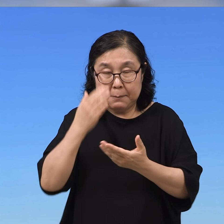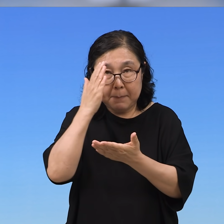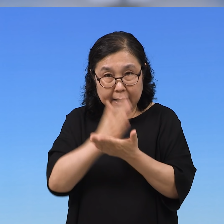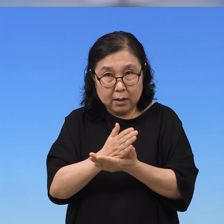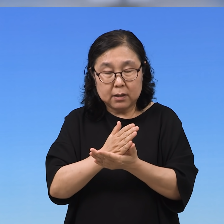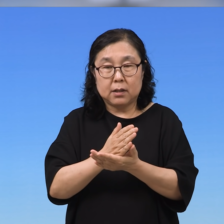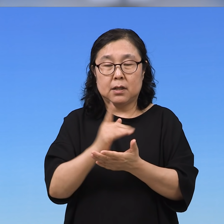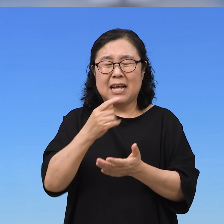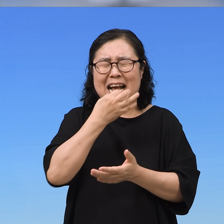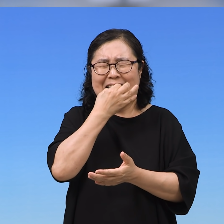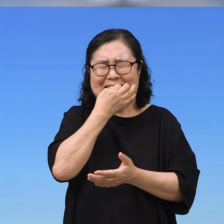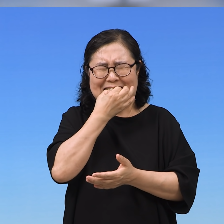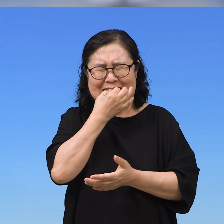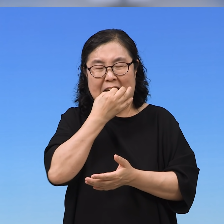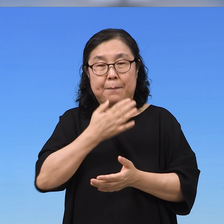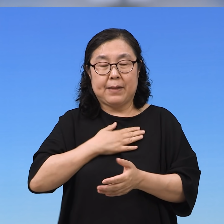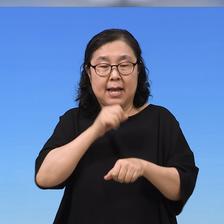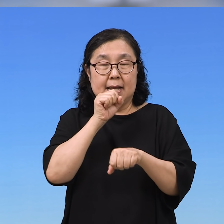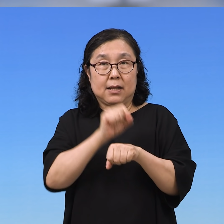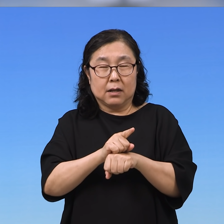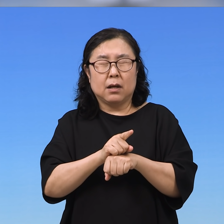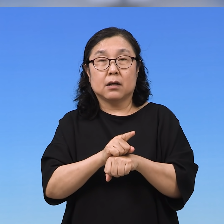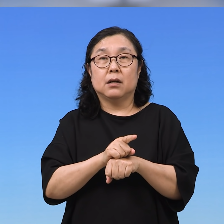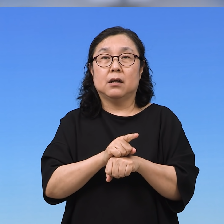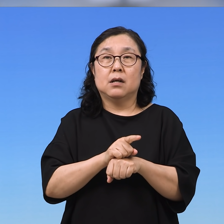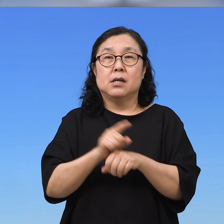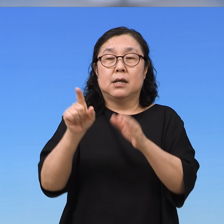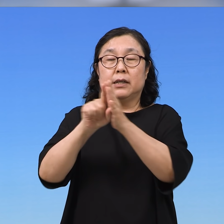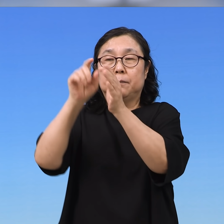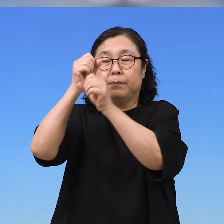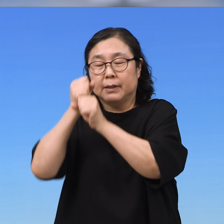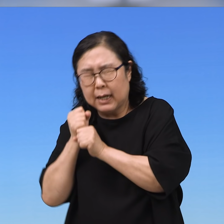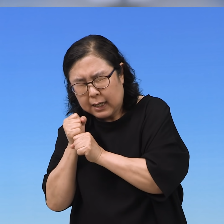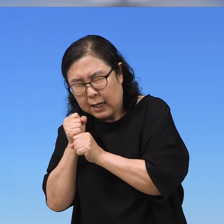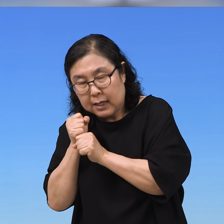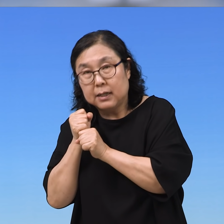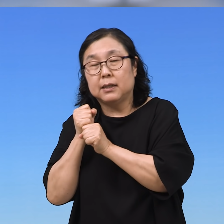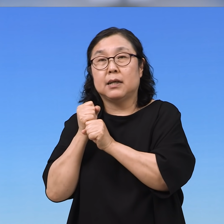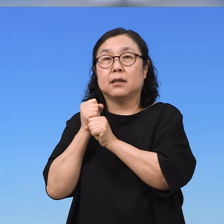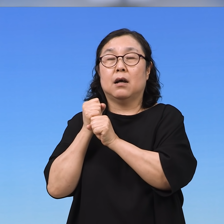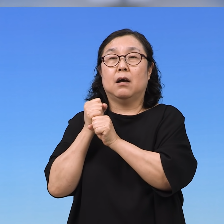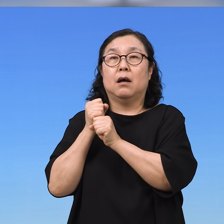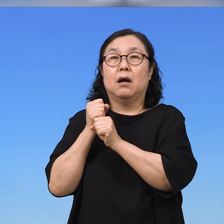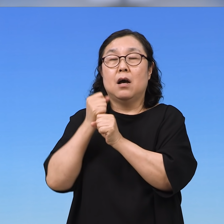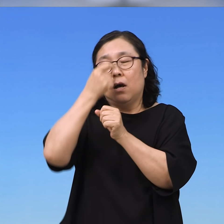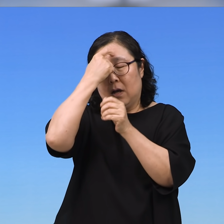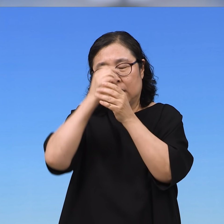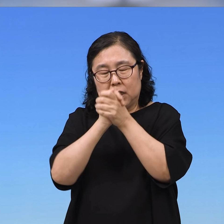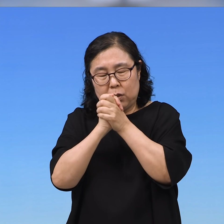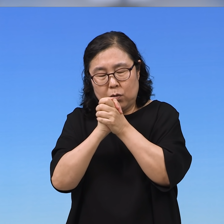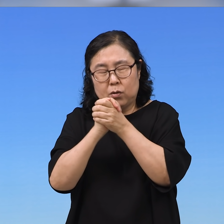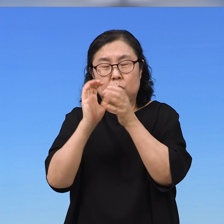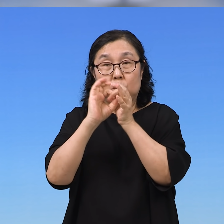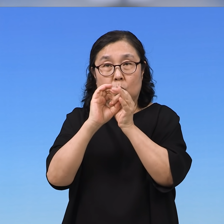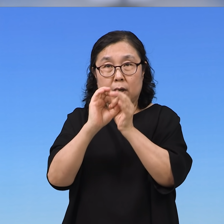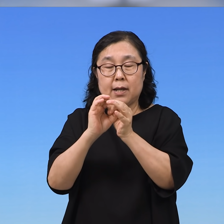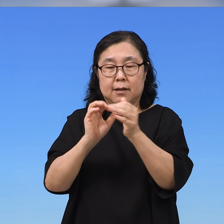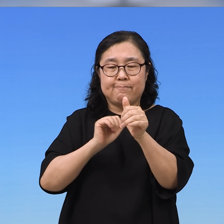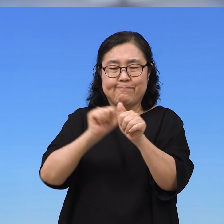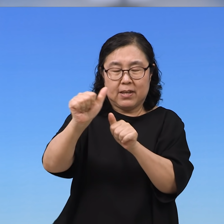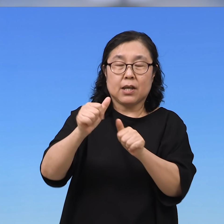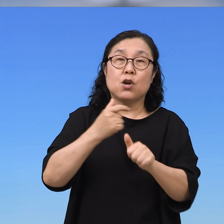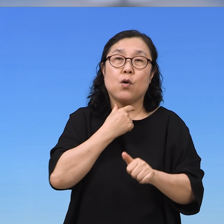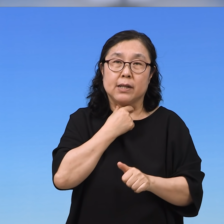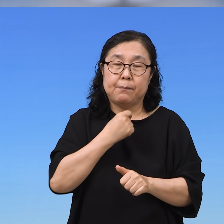이렇게 탐욕적인 본능, 우리의 이 본능을 십자가 의지하여 기도를 통하여 한번 이거를 이겨내기를 원합니다.